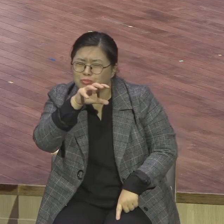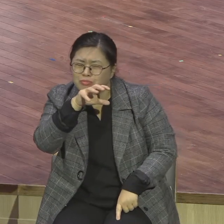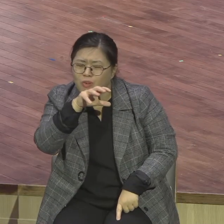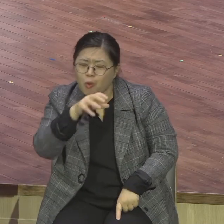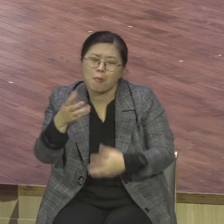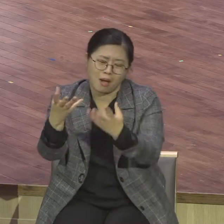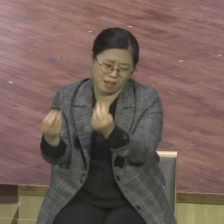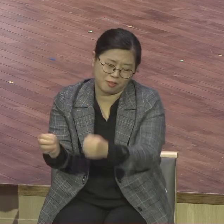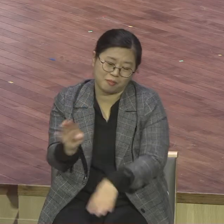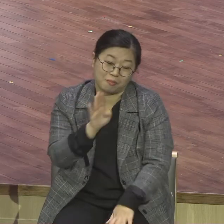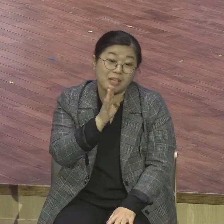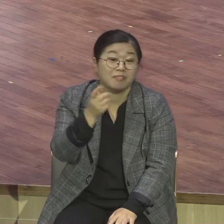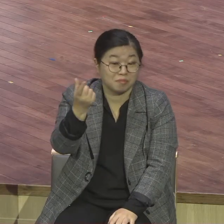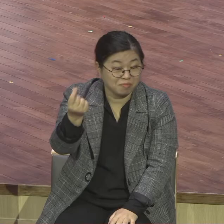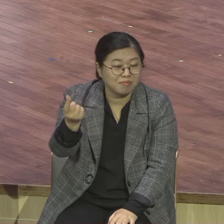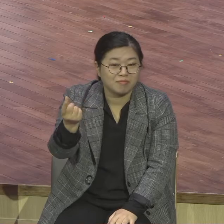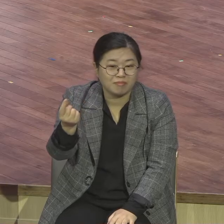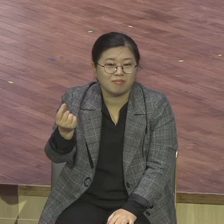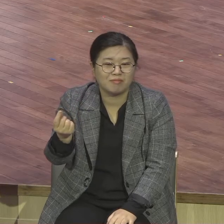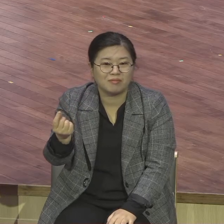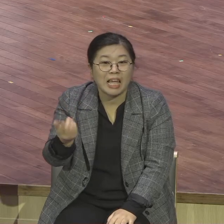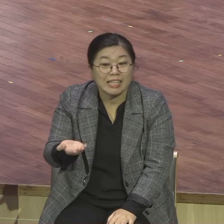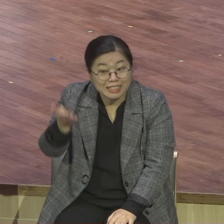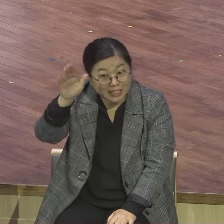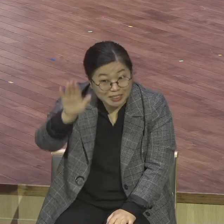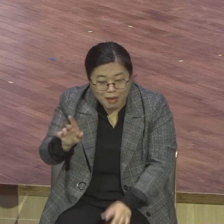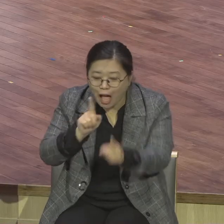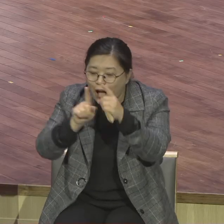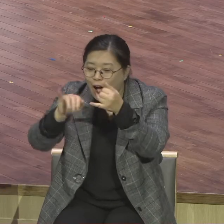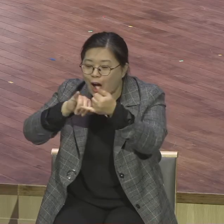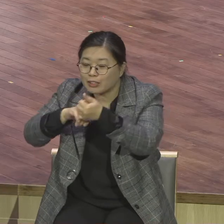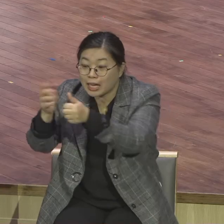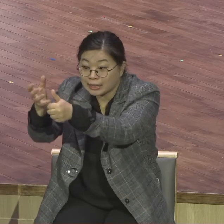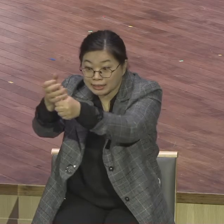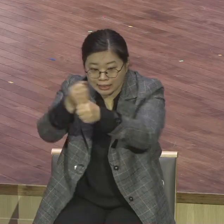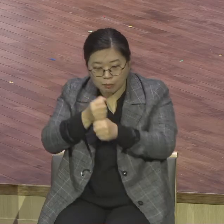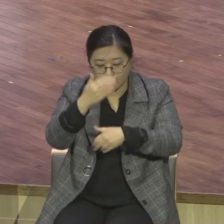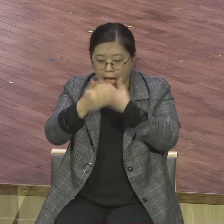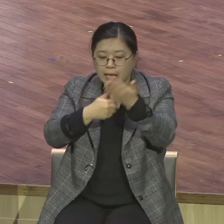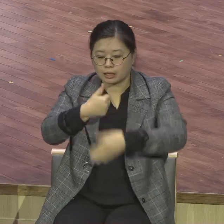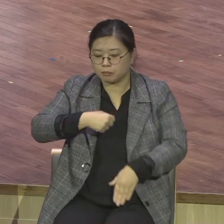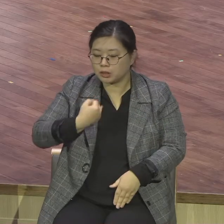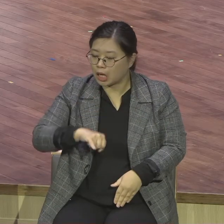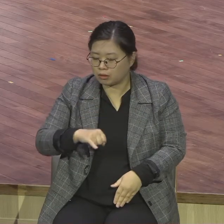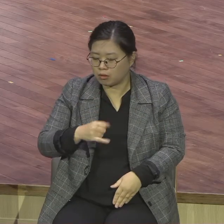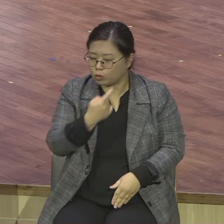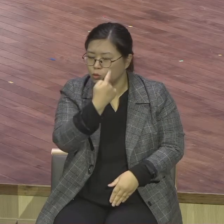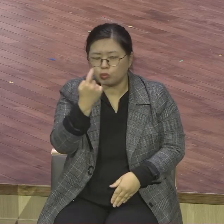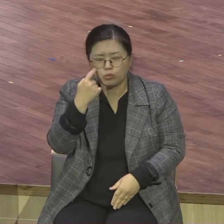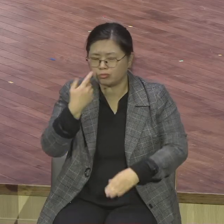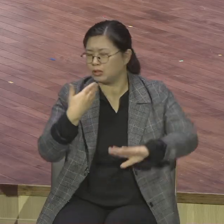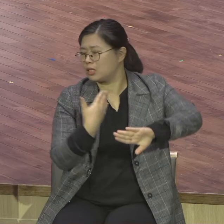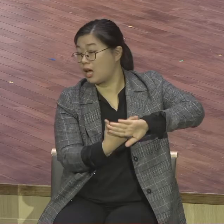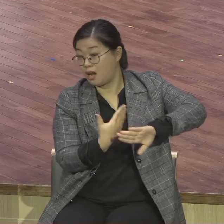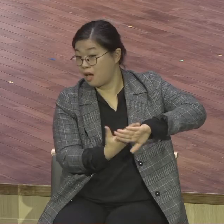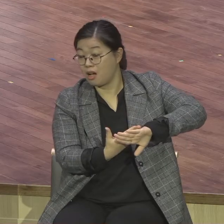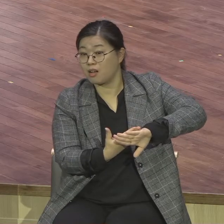많지요. 그런데 언약잡은 하나님의 자녀는 세상 사람들과 달라야